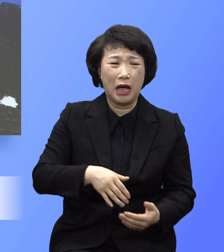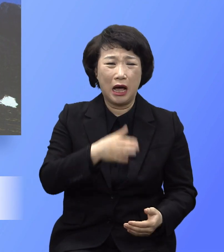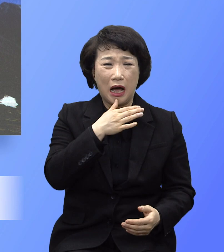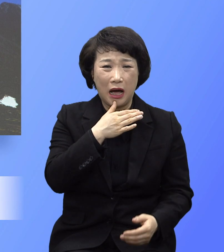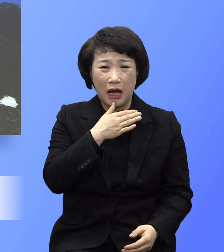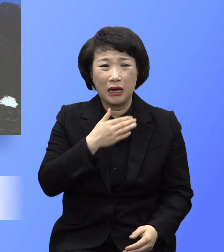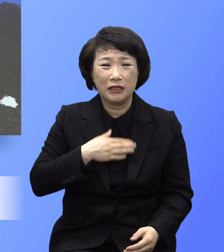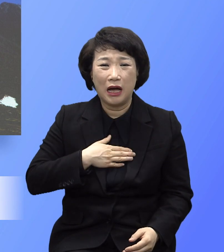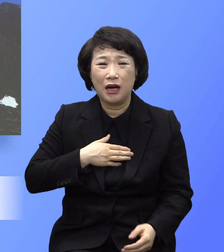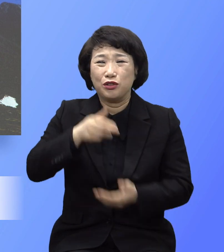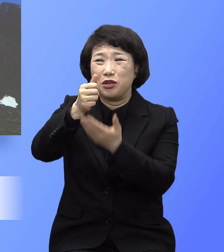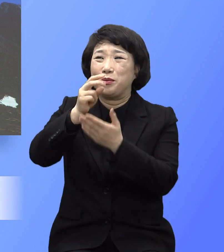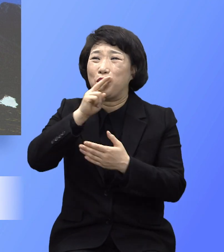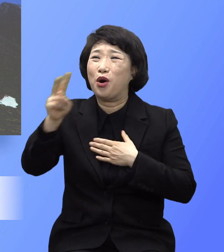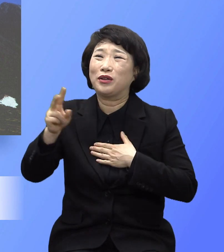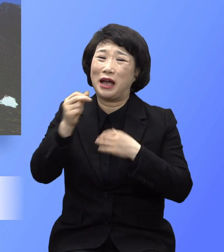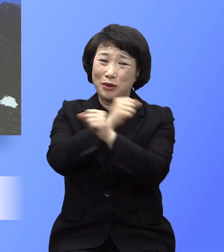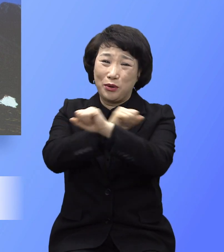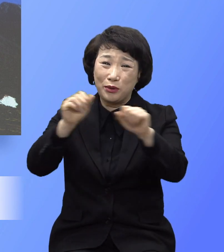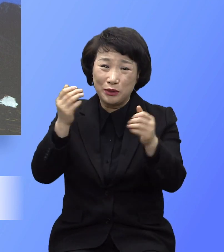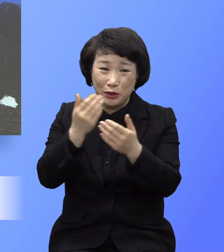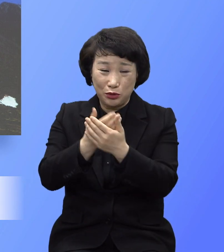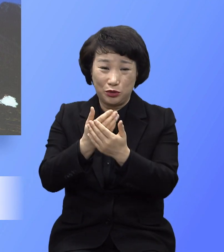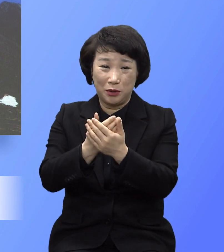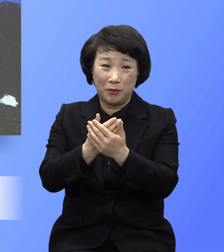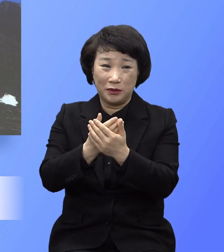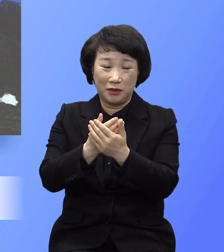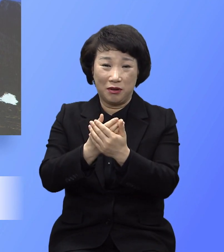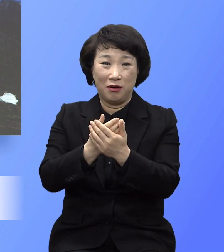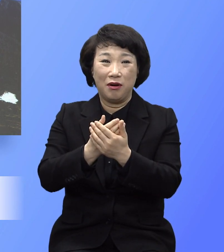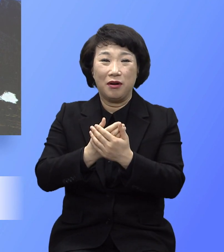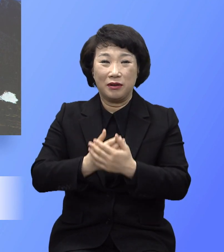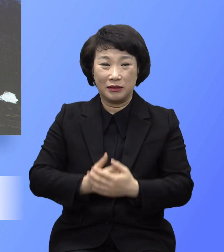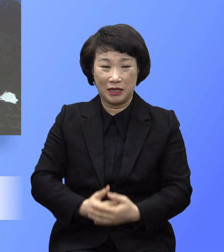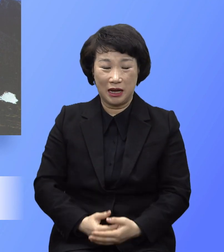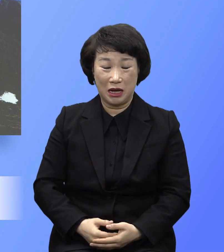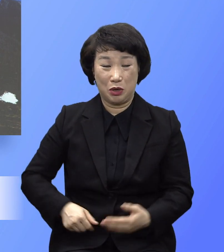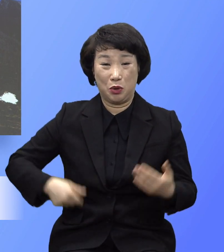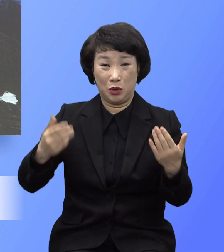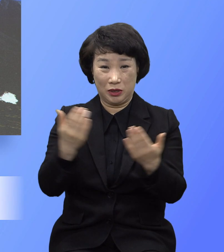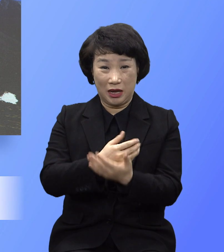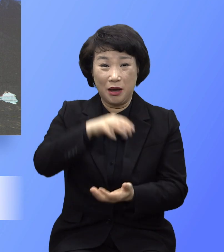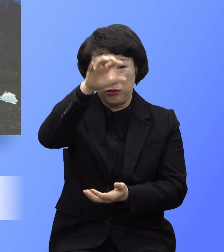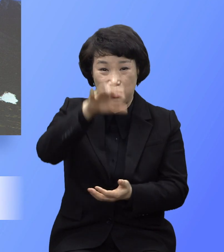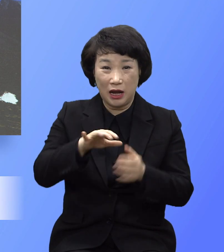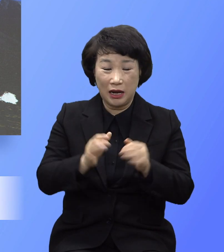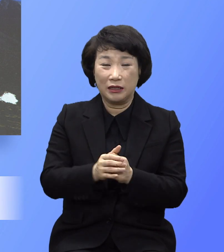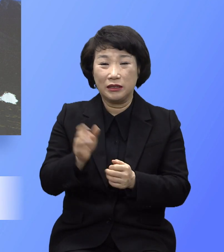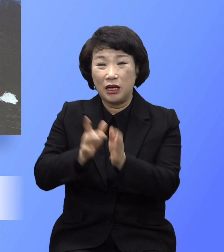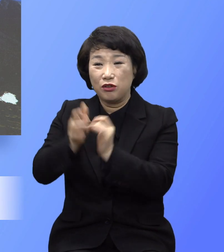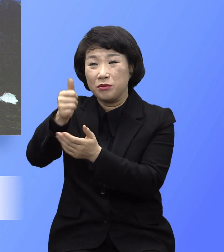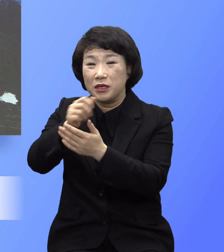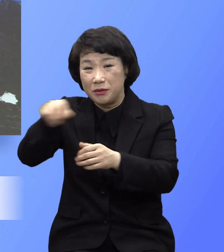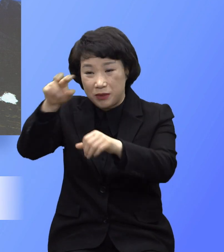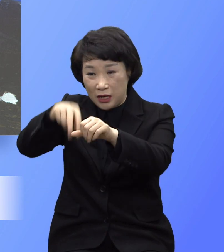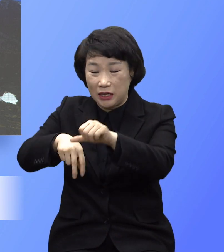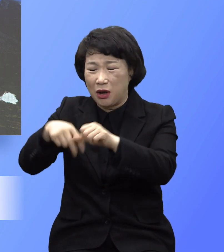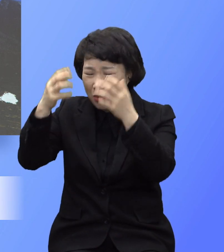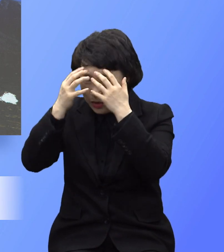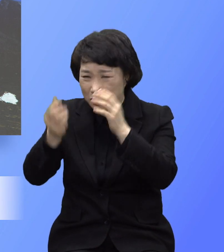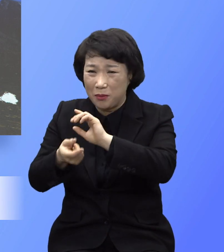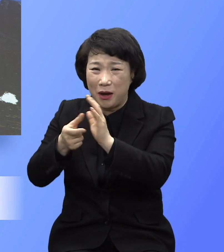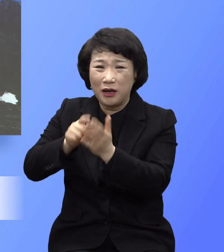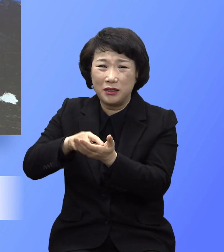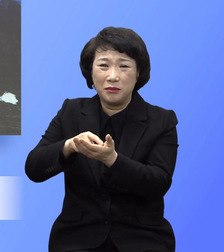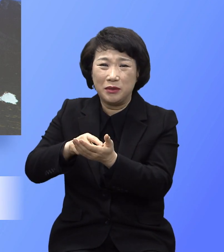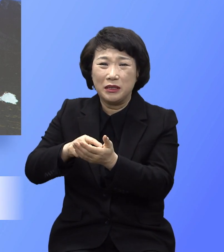그렇구나. 주여 나를 용서하시옵소서. 회개의 분량이 십자가에 달려 고통당하는